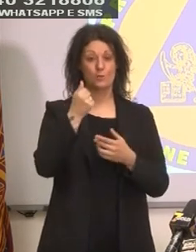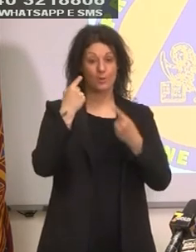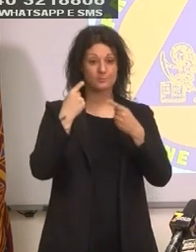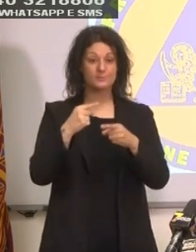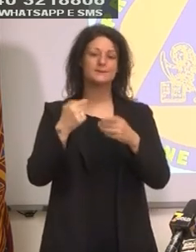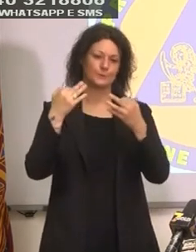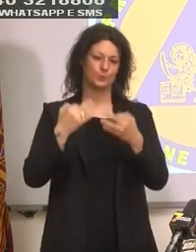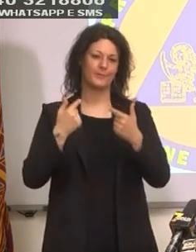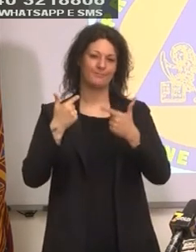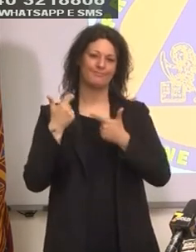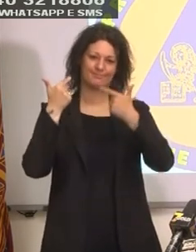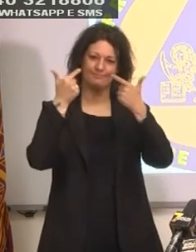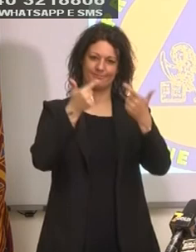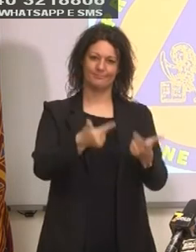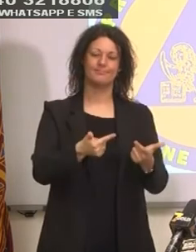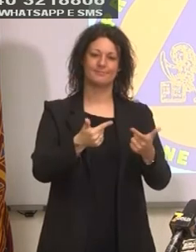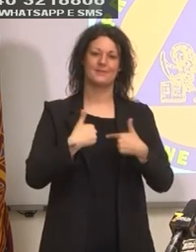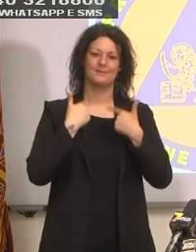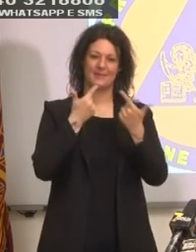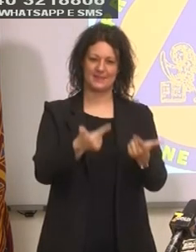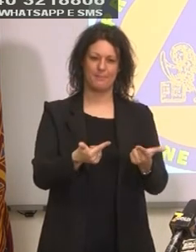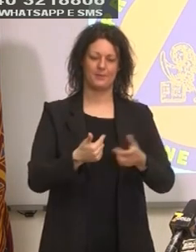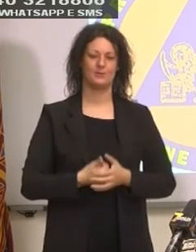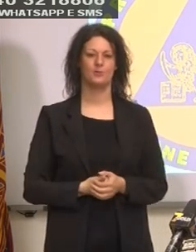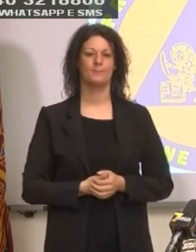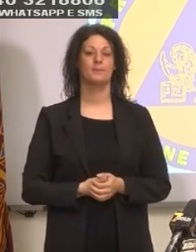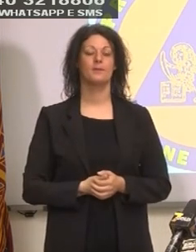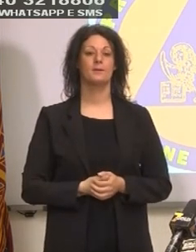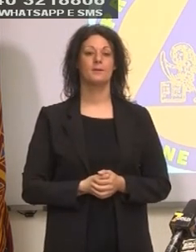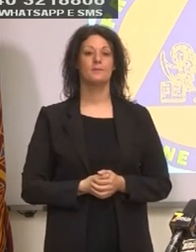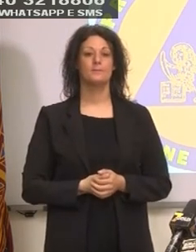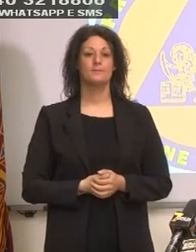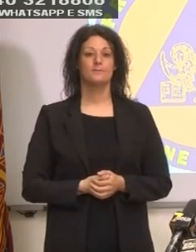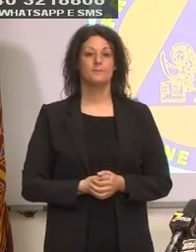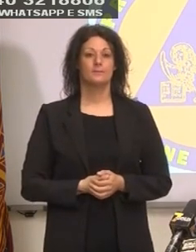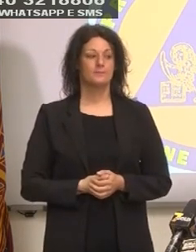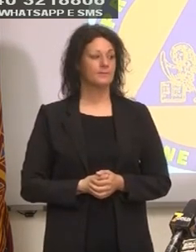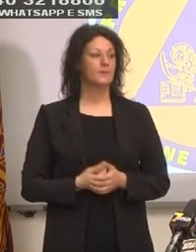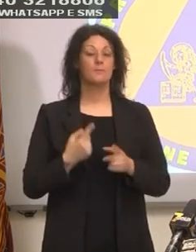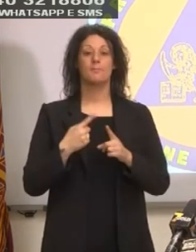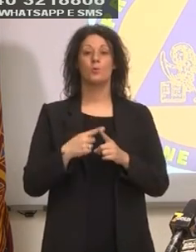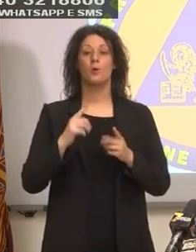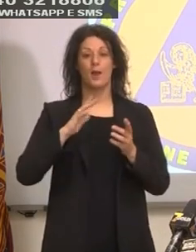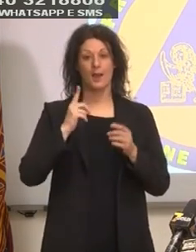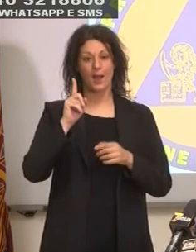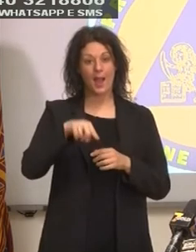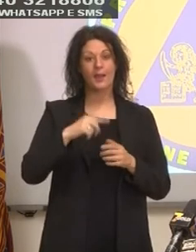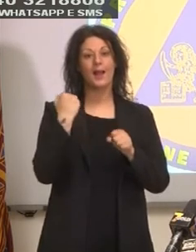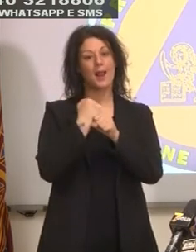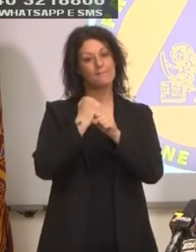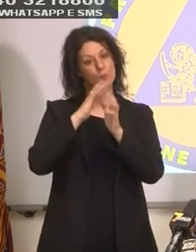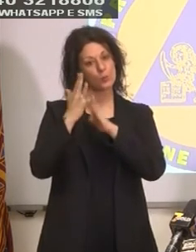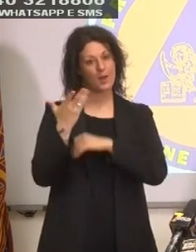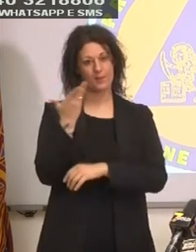versare queste risorse. E poi ci manda anche, pensate, guarda che lockdown cosa ha prodotto, ci manda anche questo lavoro.